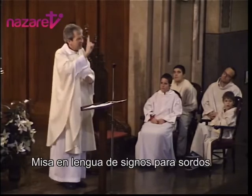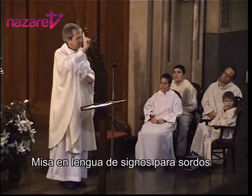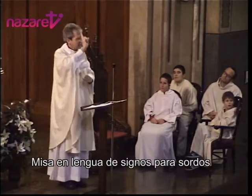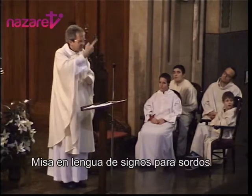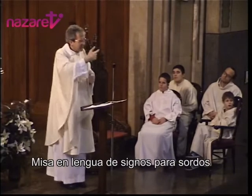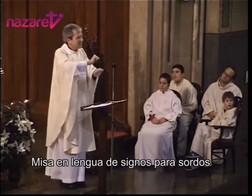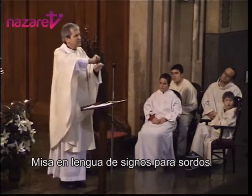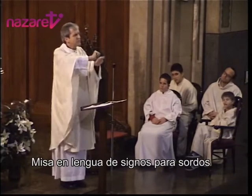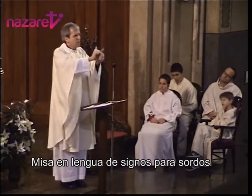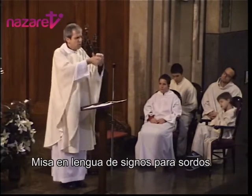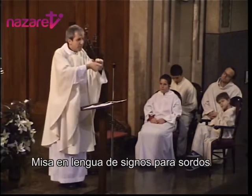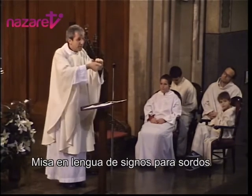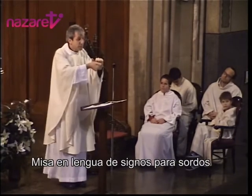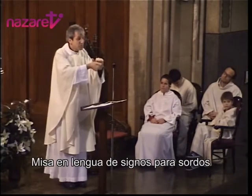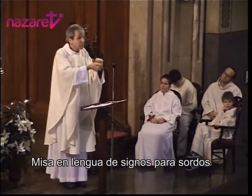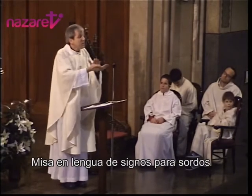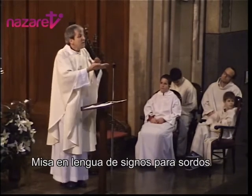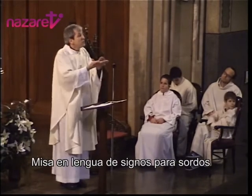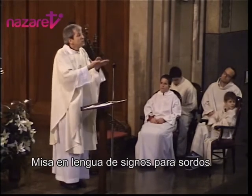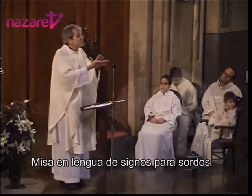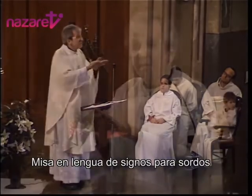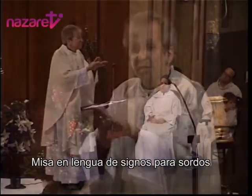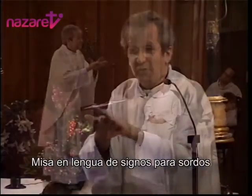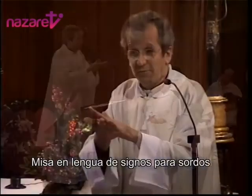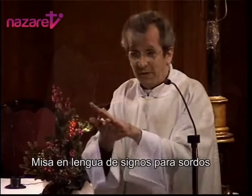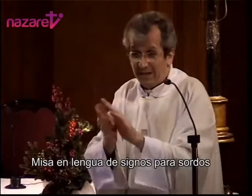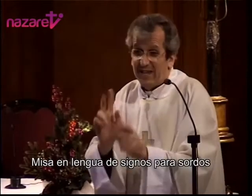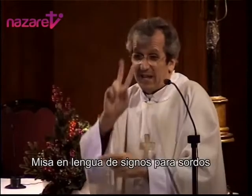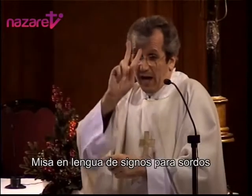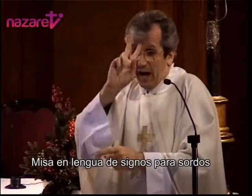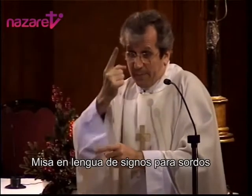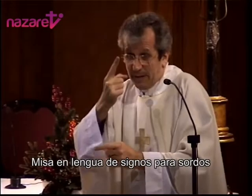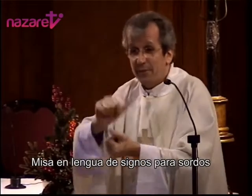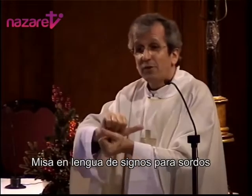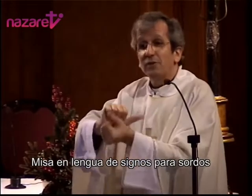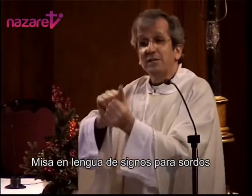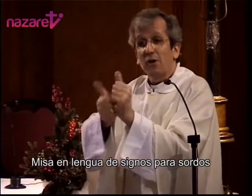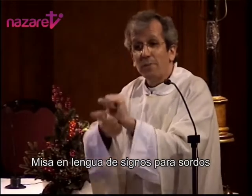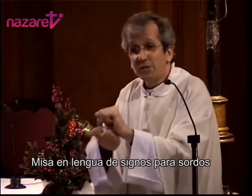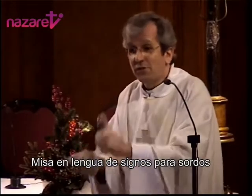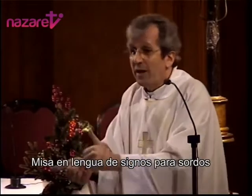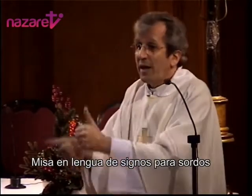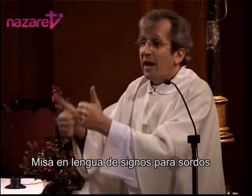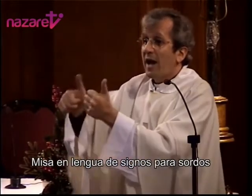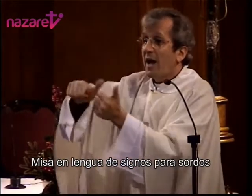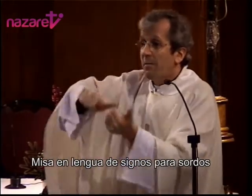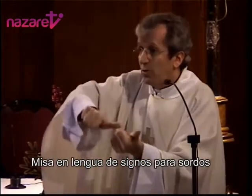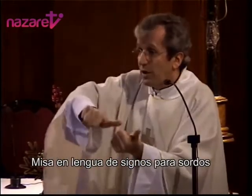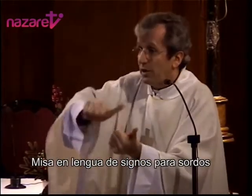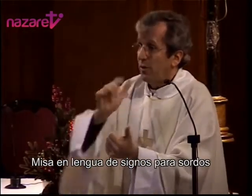Arrepentíos, arrepentíos, convertíos. Y un signo de ese arrepentimiento, de esa conversión, era el bautizo,